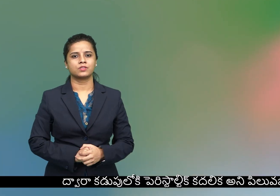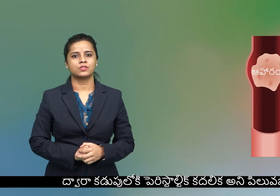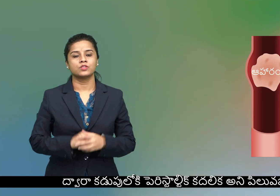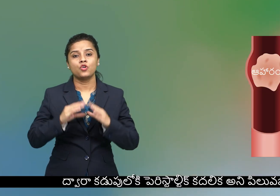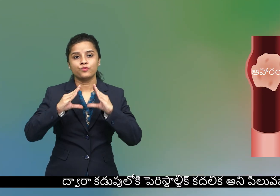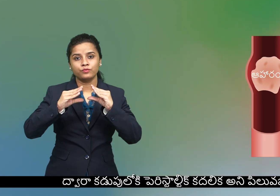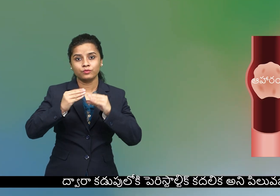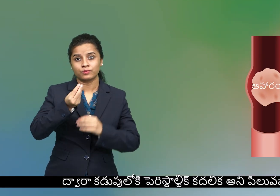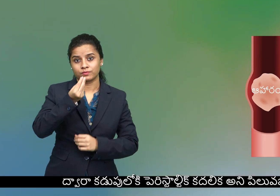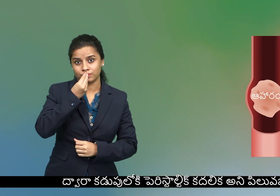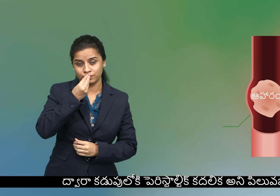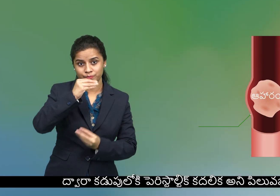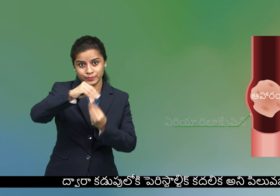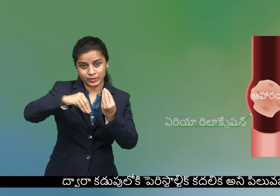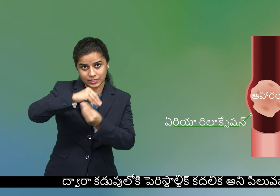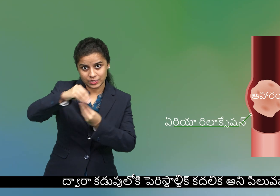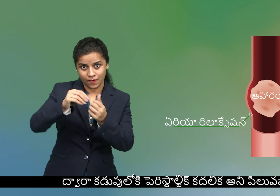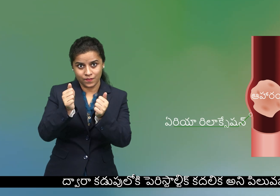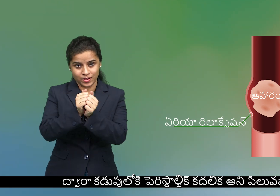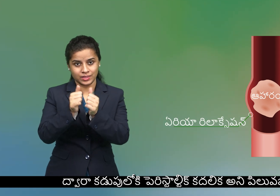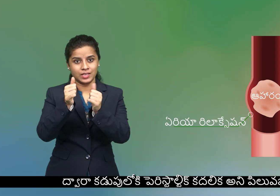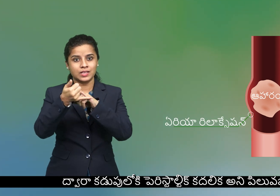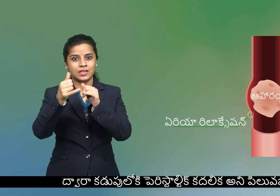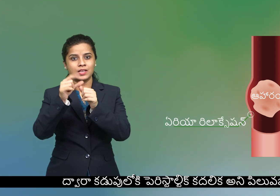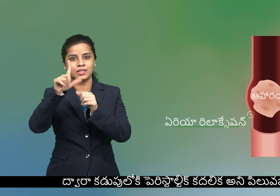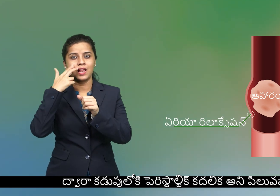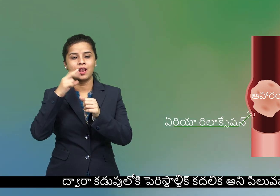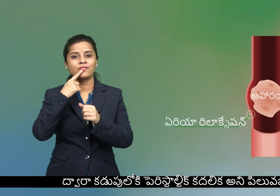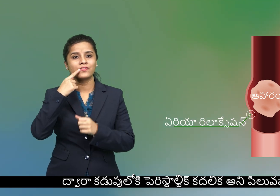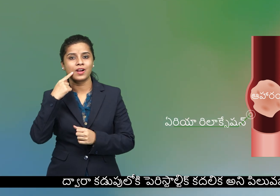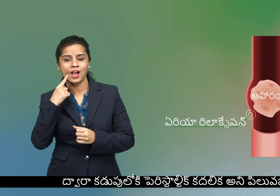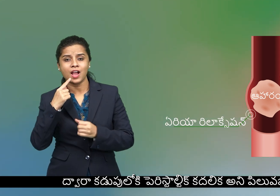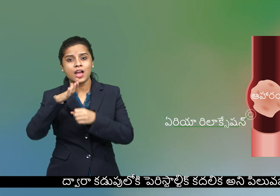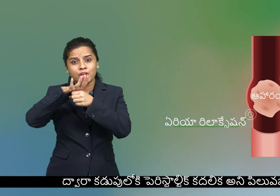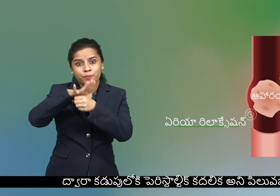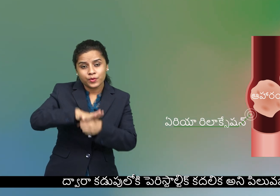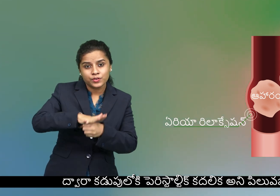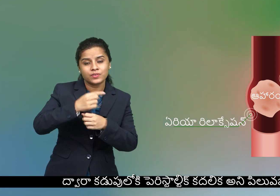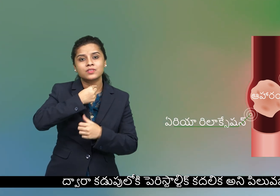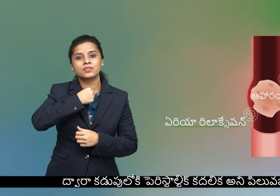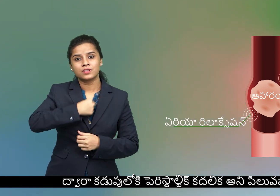ద్వారా కడుపులోకి పెరిస్టాల్టిక్ కదలిక అని పిలువబడుతుంది.